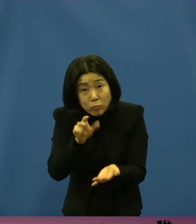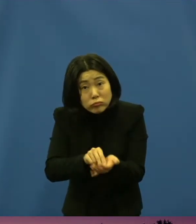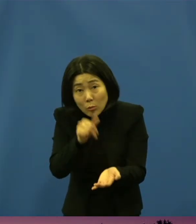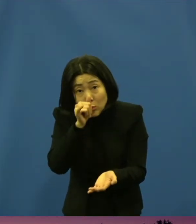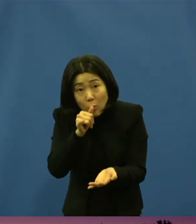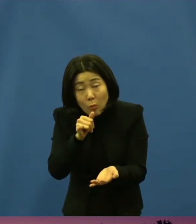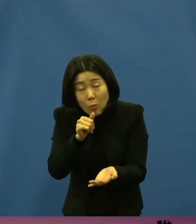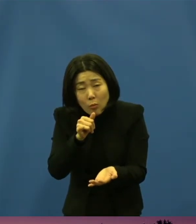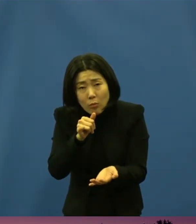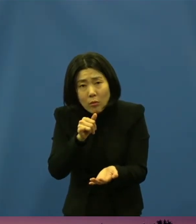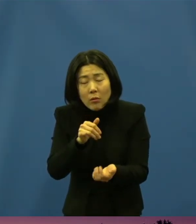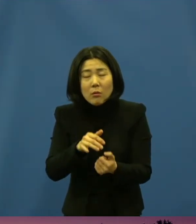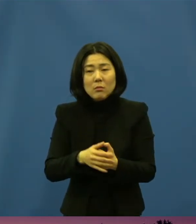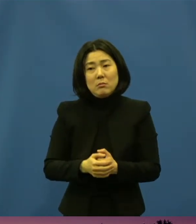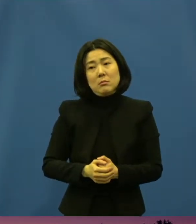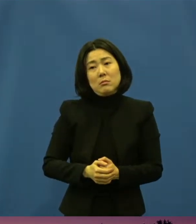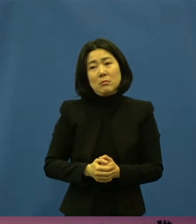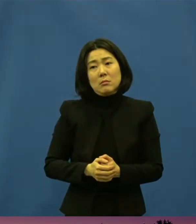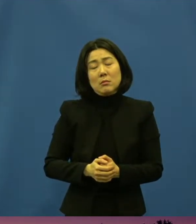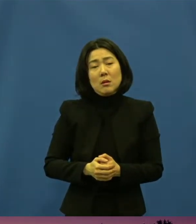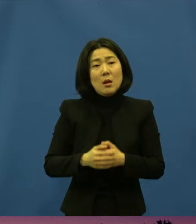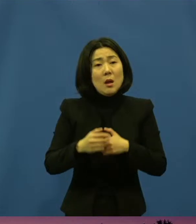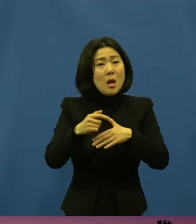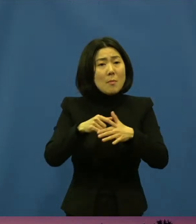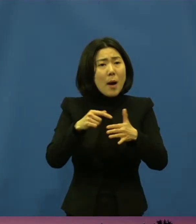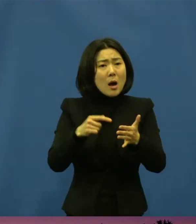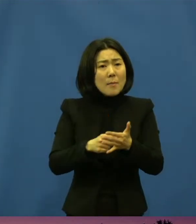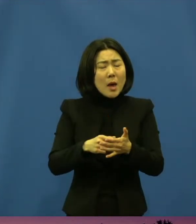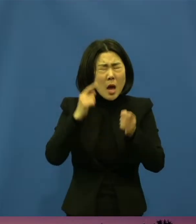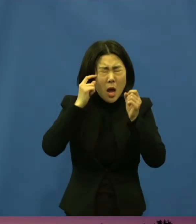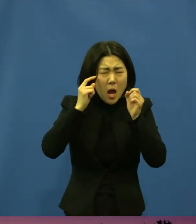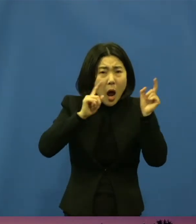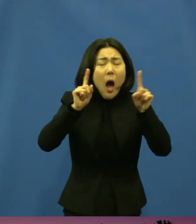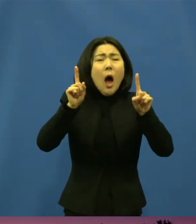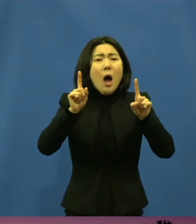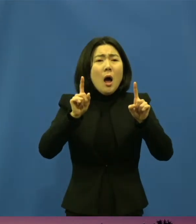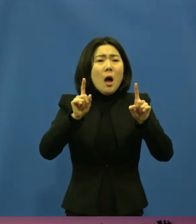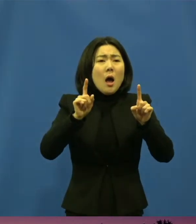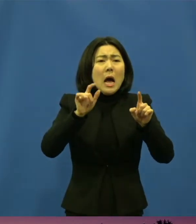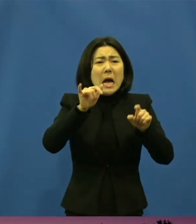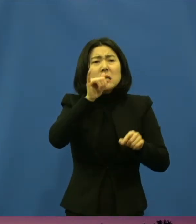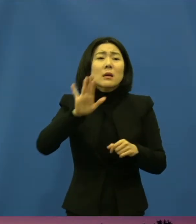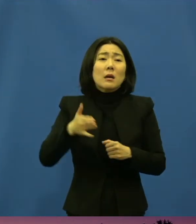위기가 문제인데 더 큰 문제는 위기를 위기로 보지 못하는 거예요.